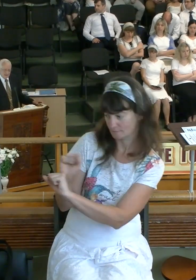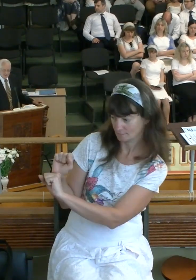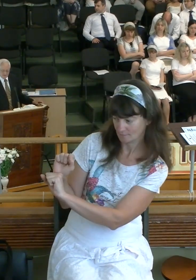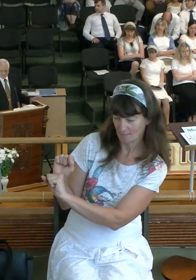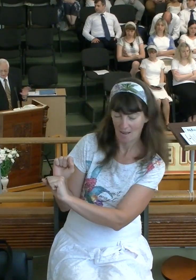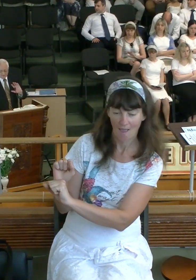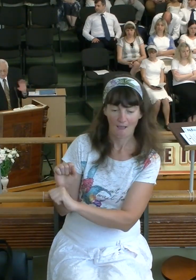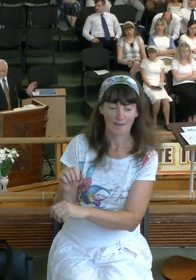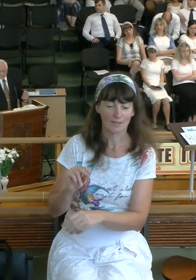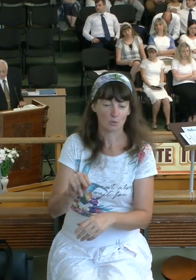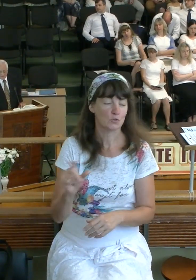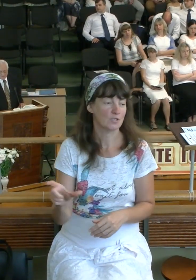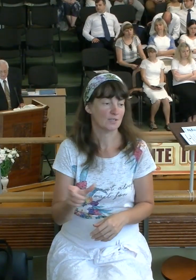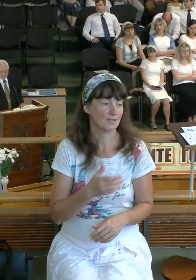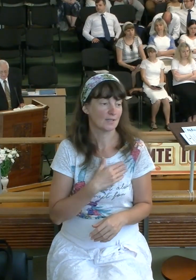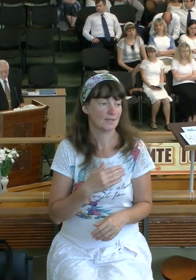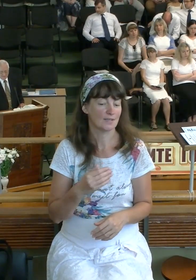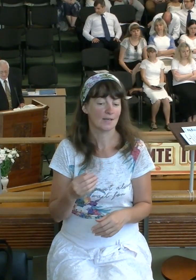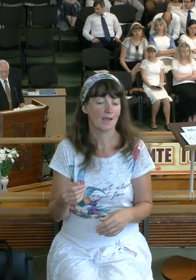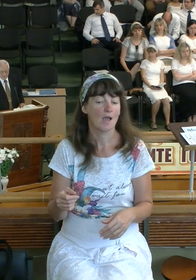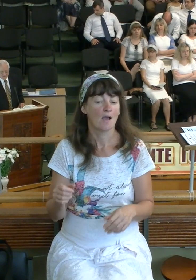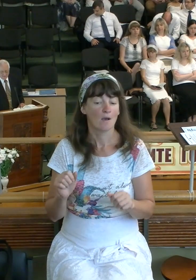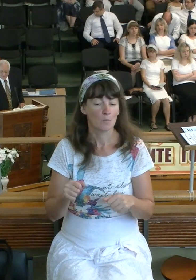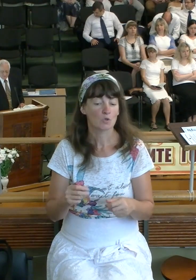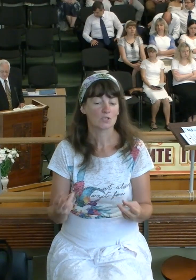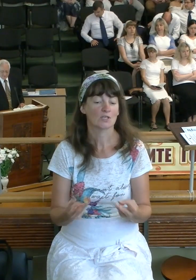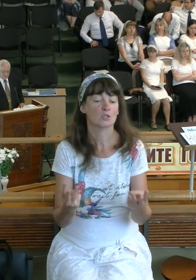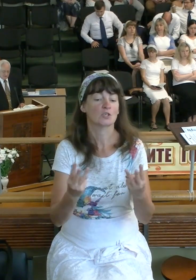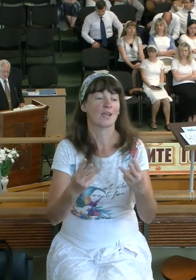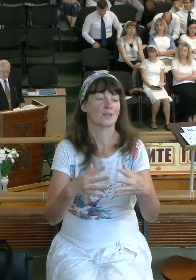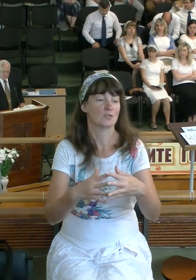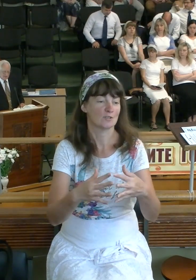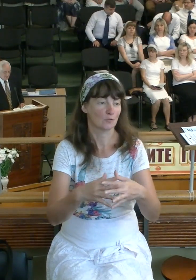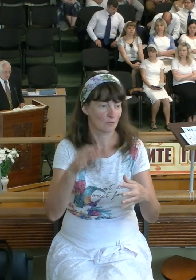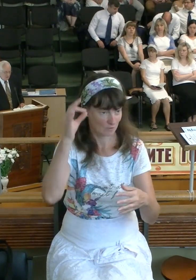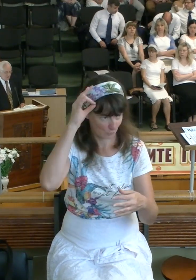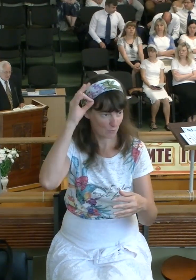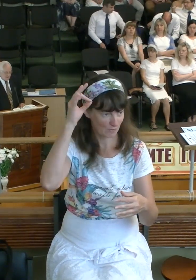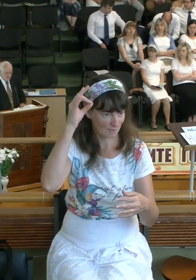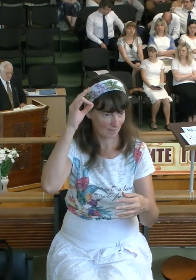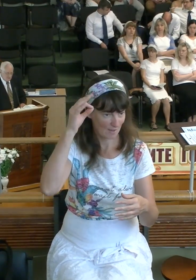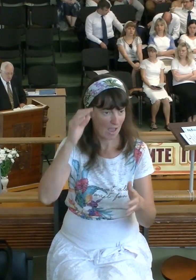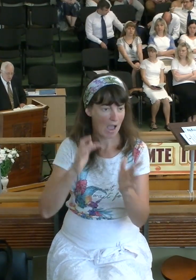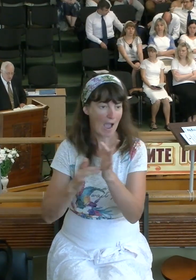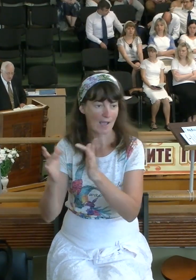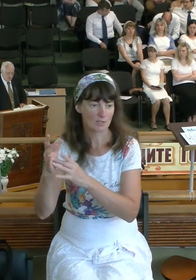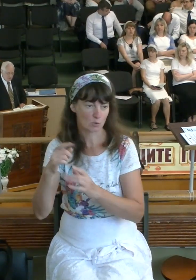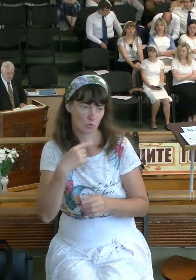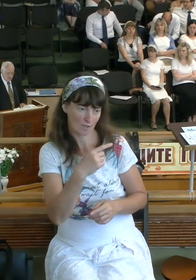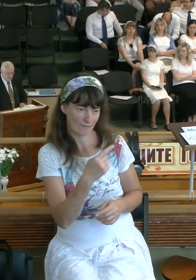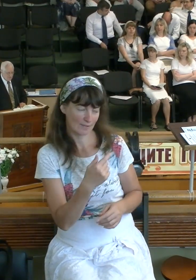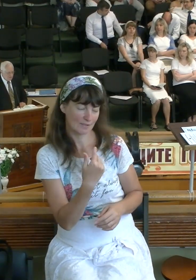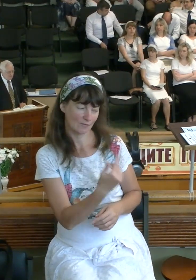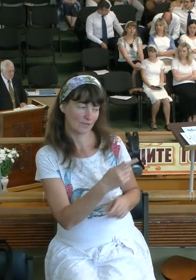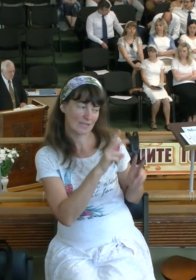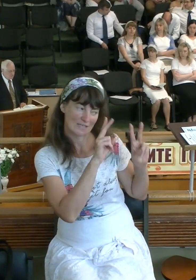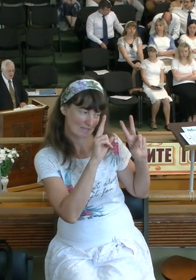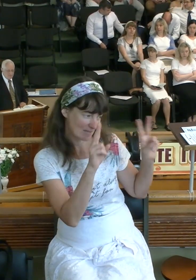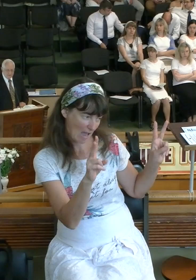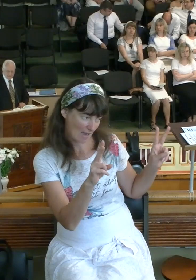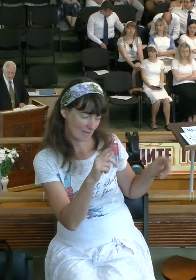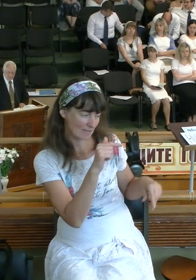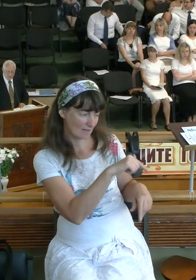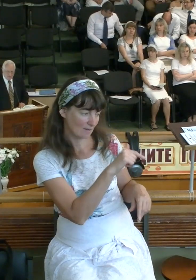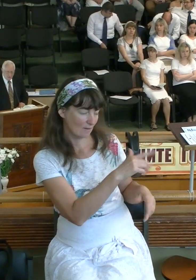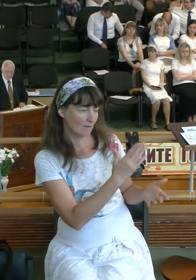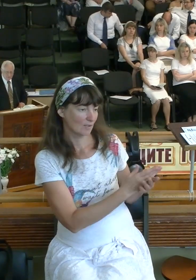сжечь селение, их там не приняли. Он говорит, не знаете, какого вы духа. Братья и сестры,